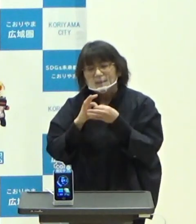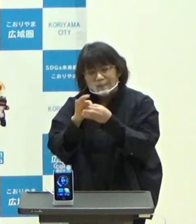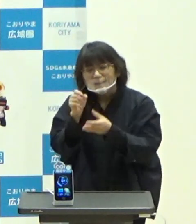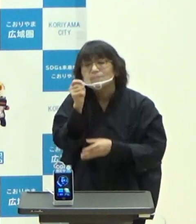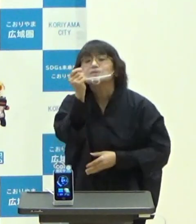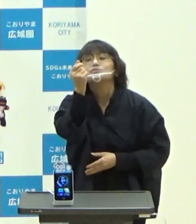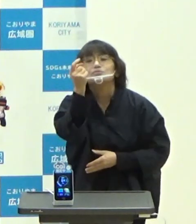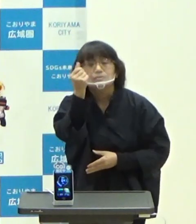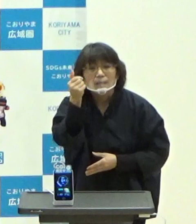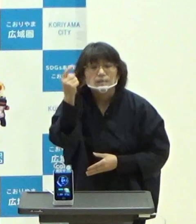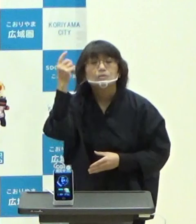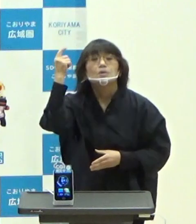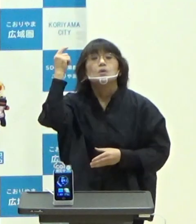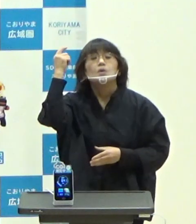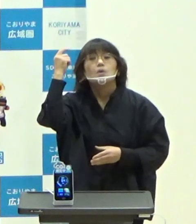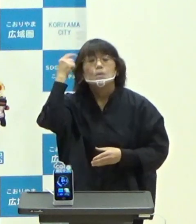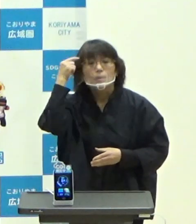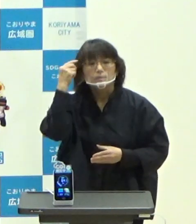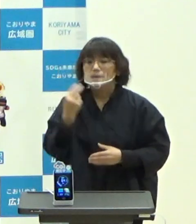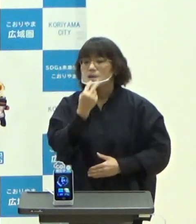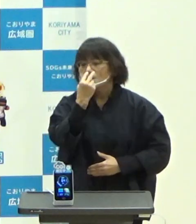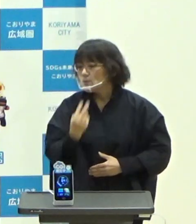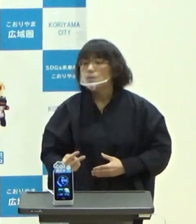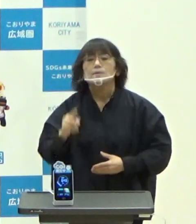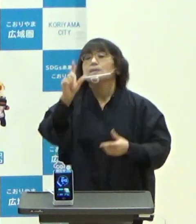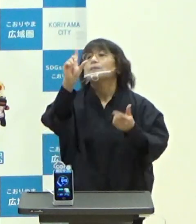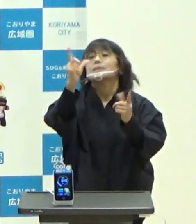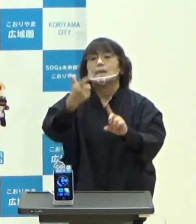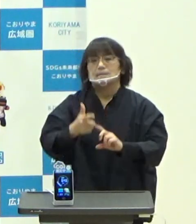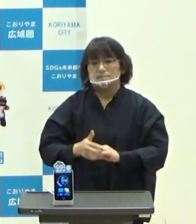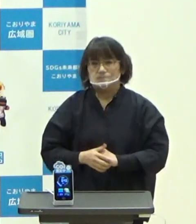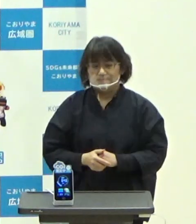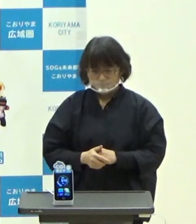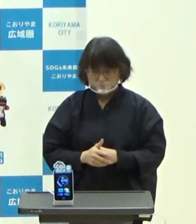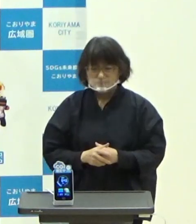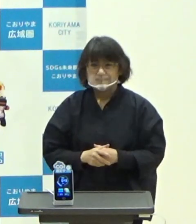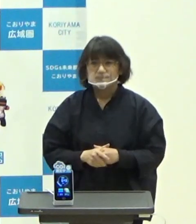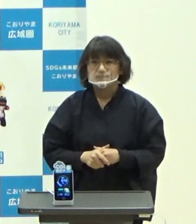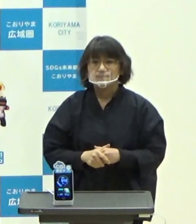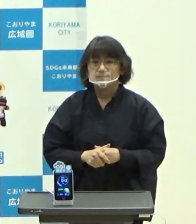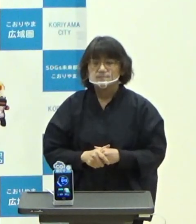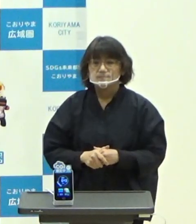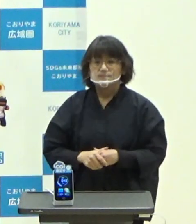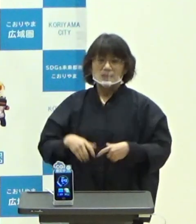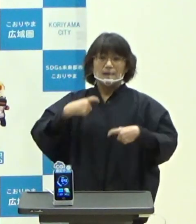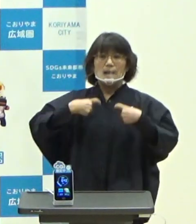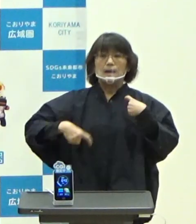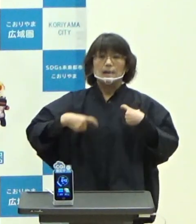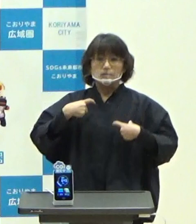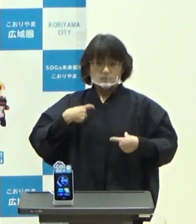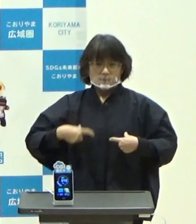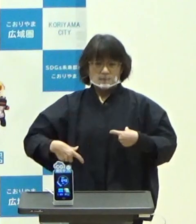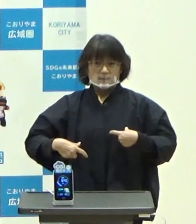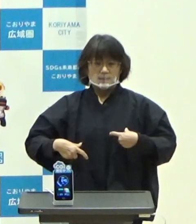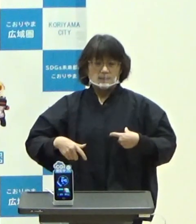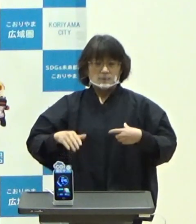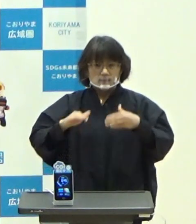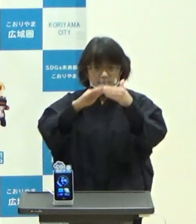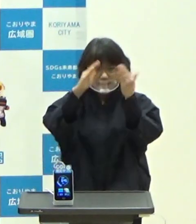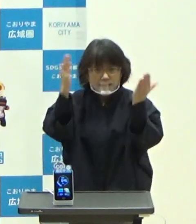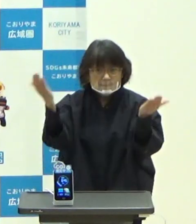まだ一人だということで安心することなくですね、あの生徒、児童生徒全員